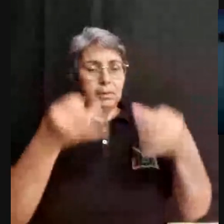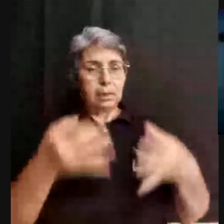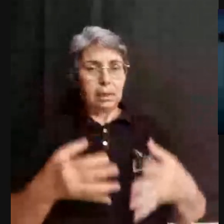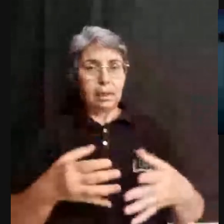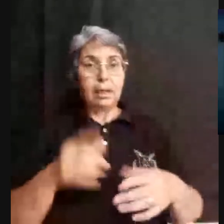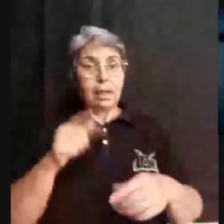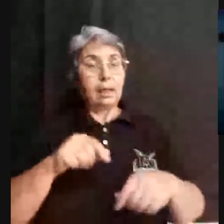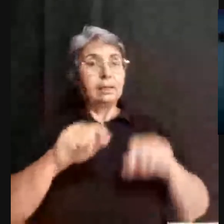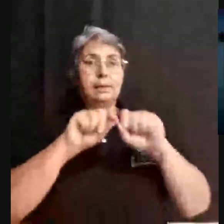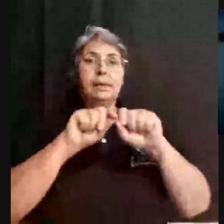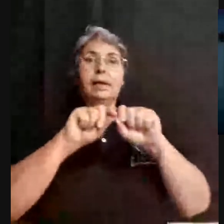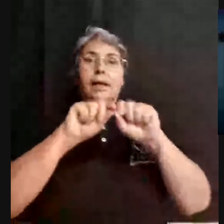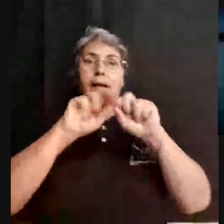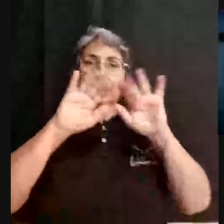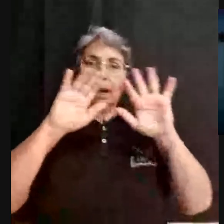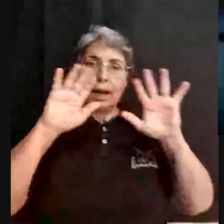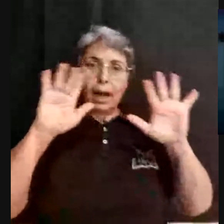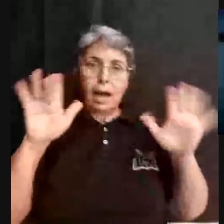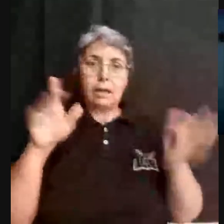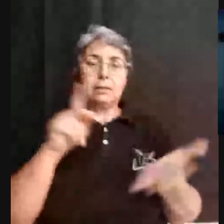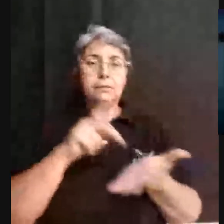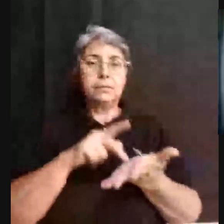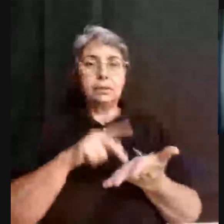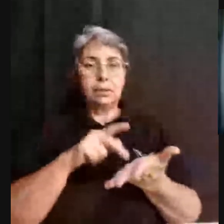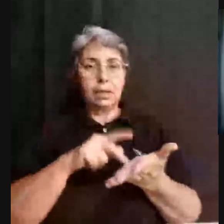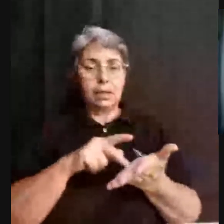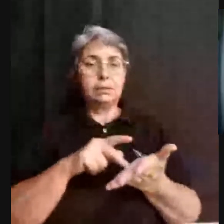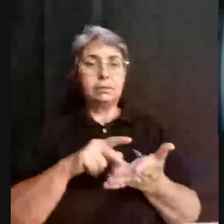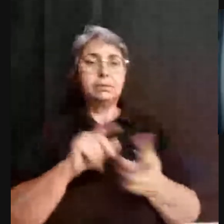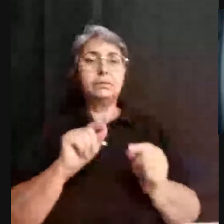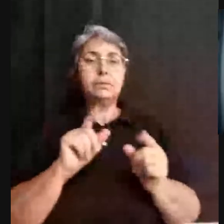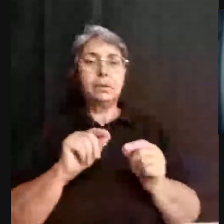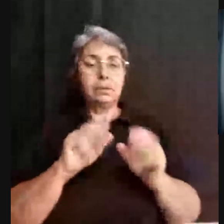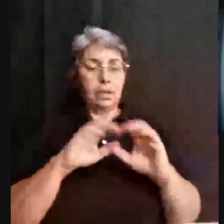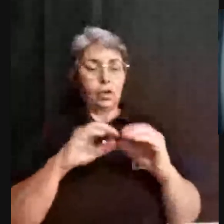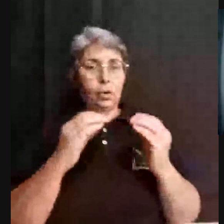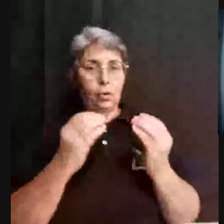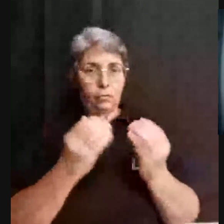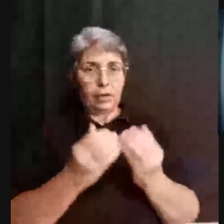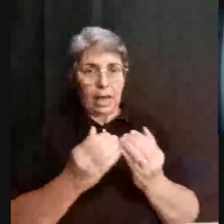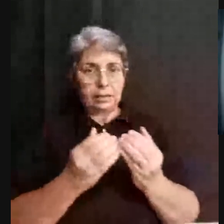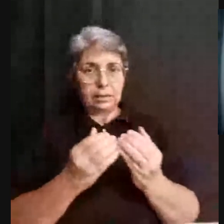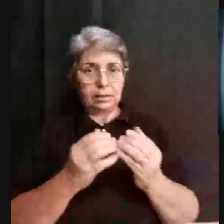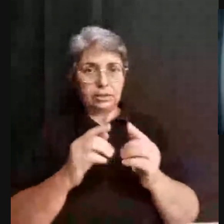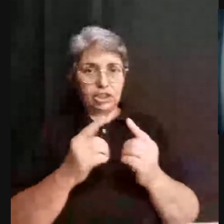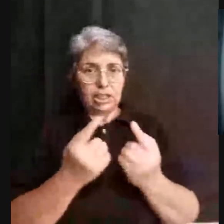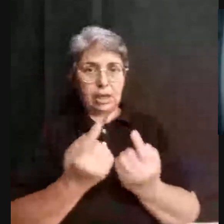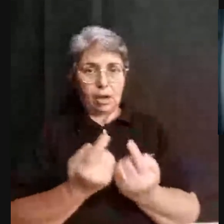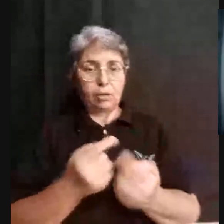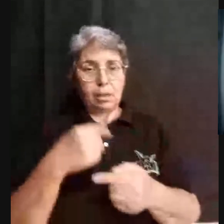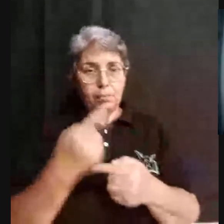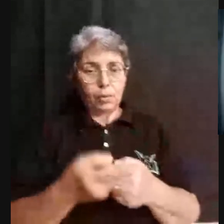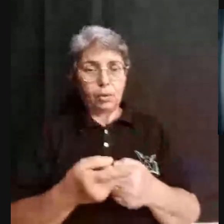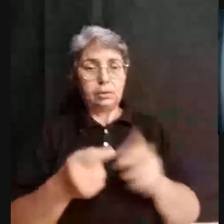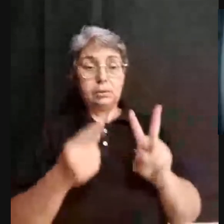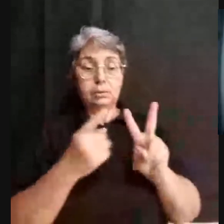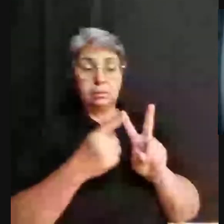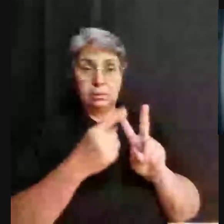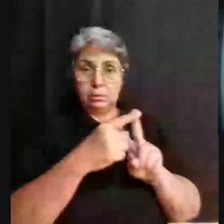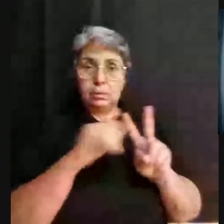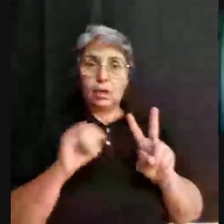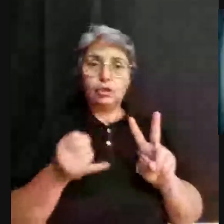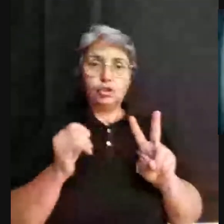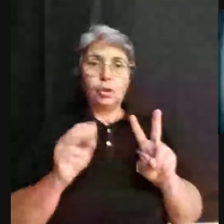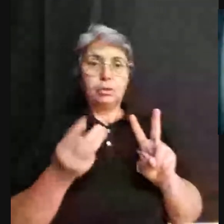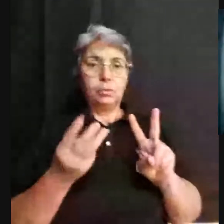gritante, algum tempo após a Conferência Geral, que a mensagem da justiça de Cristo apresentada por Jones Wagner e chancelada